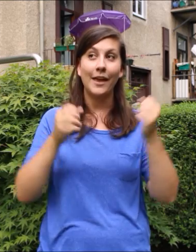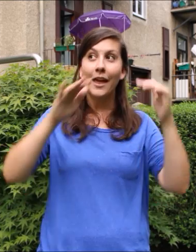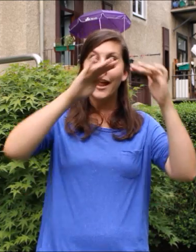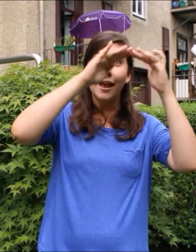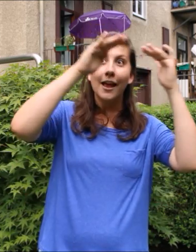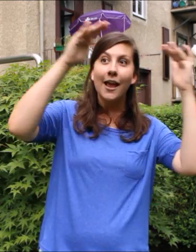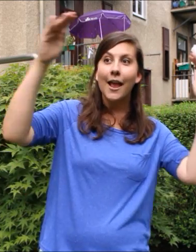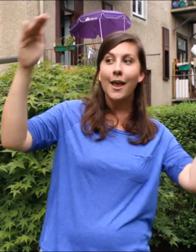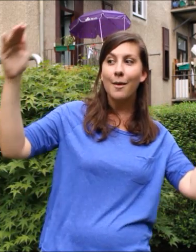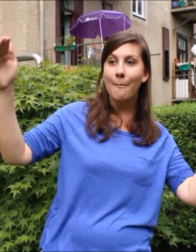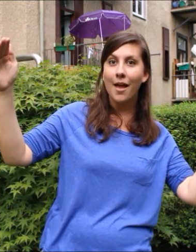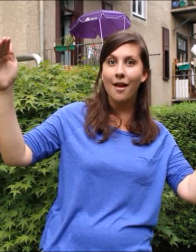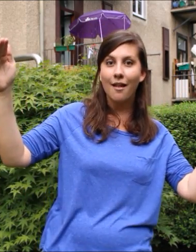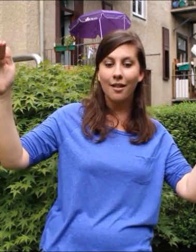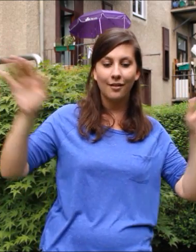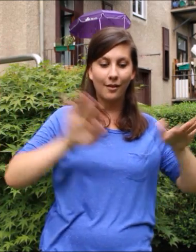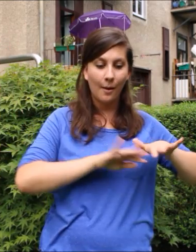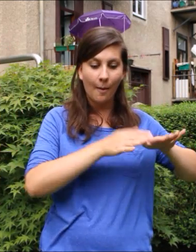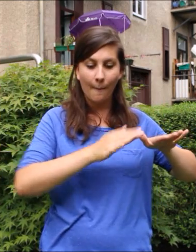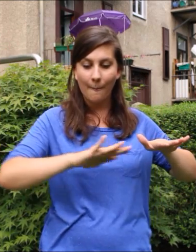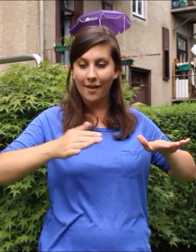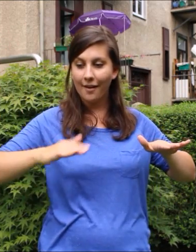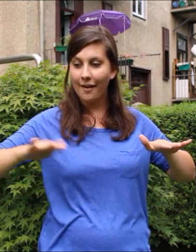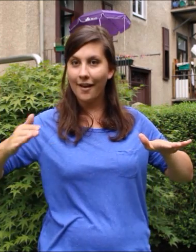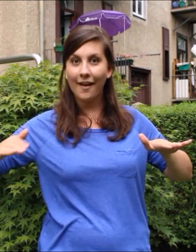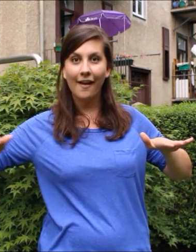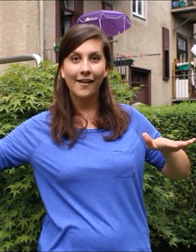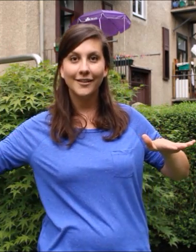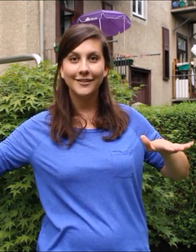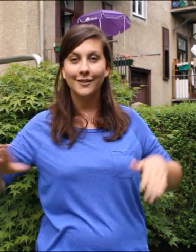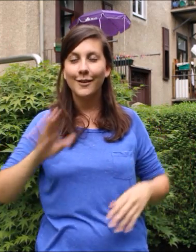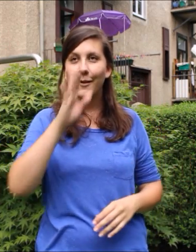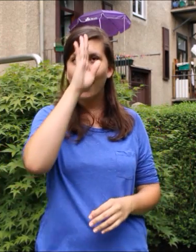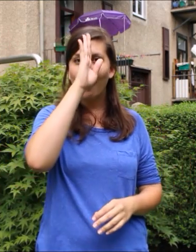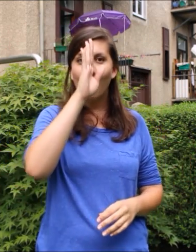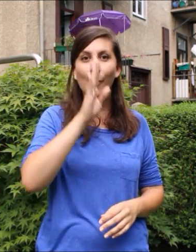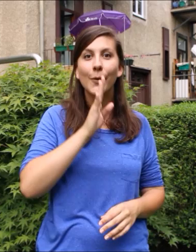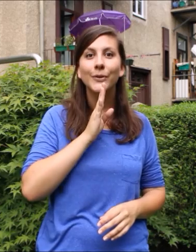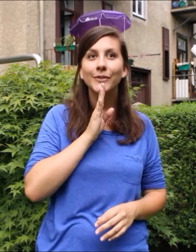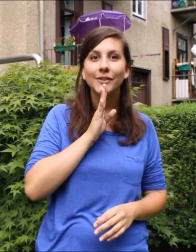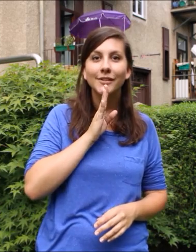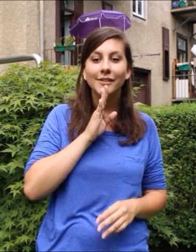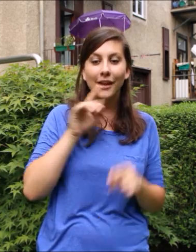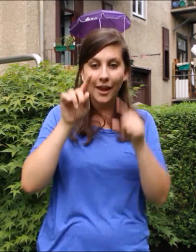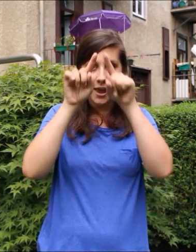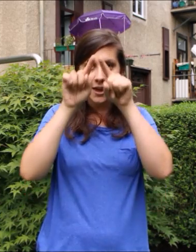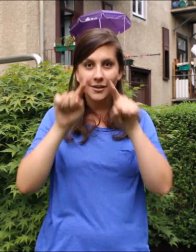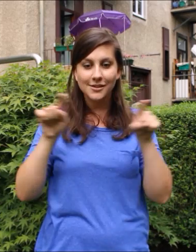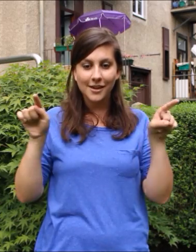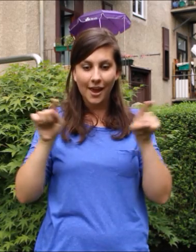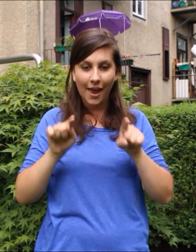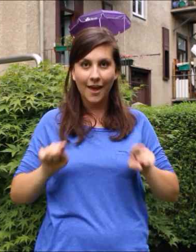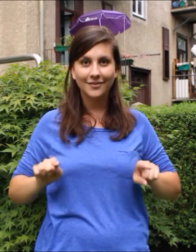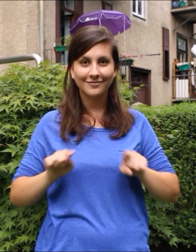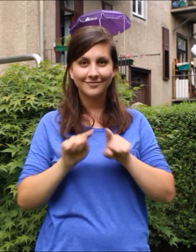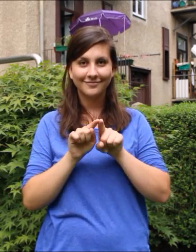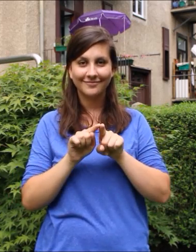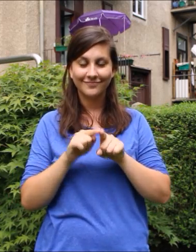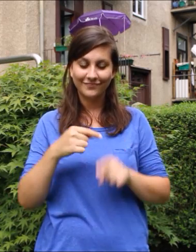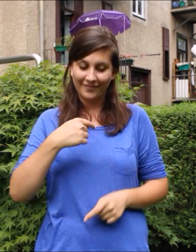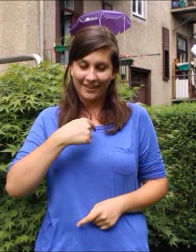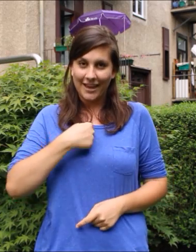Das heißt Himmel, das heißt Meer Das heißt Mond und das heißt Stern